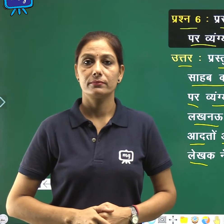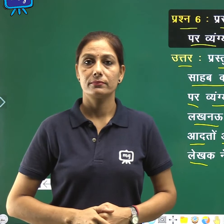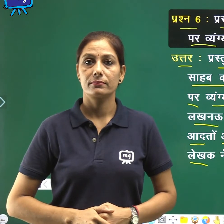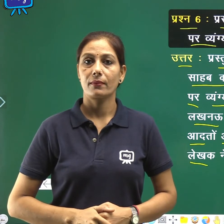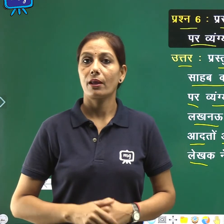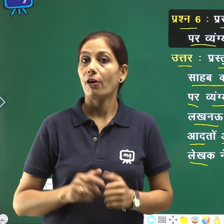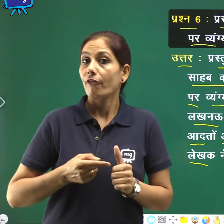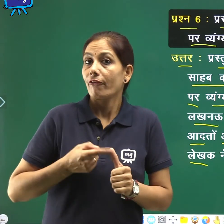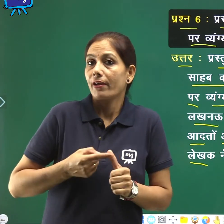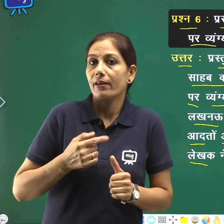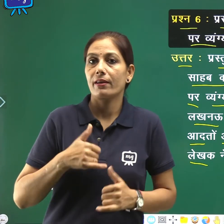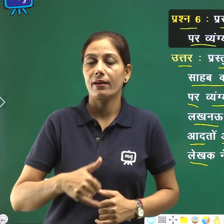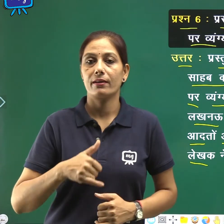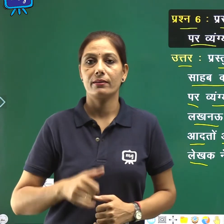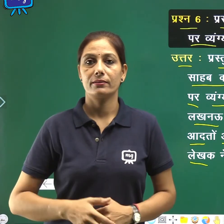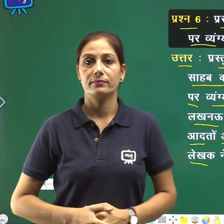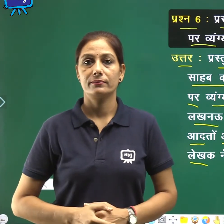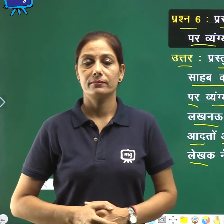व्यंग्य किया है।